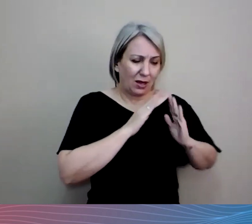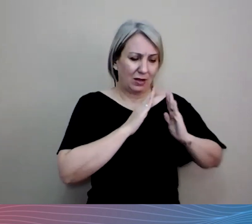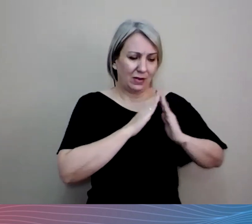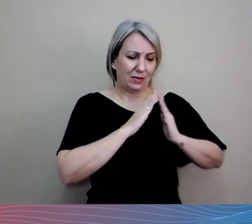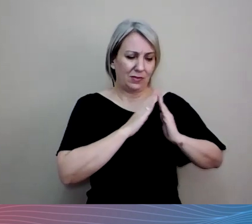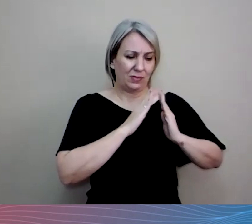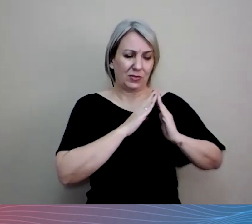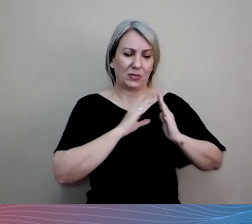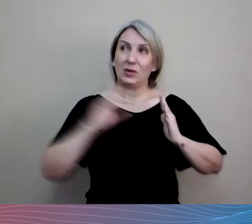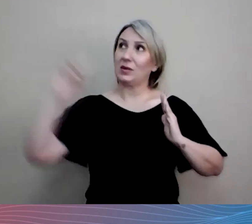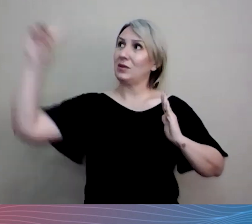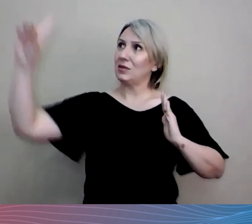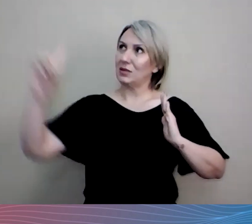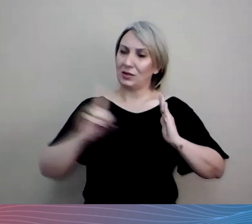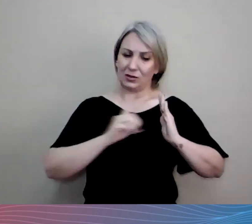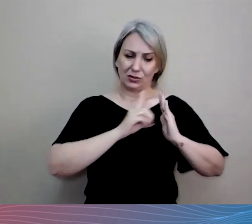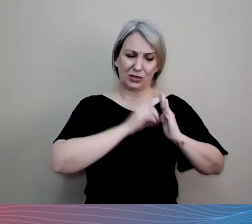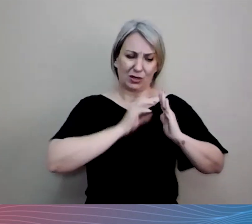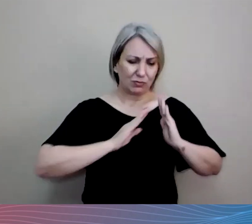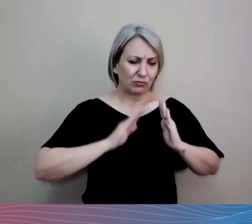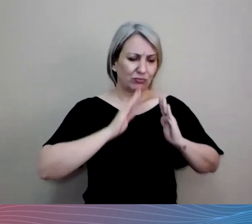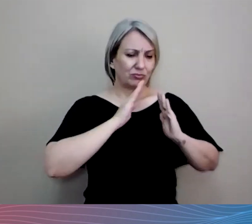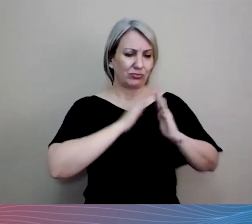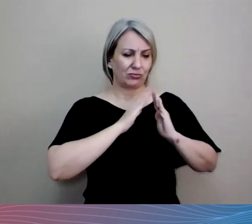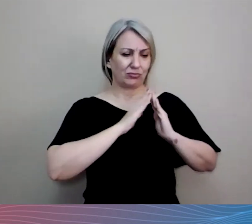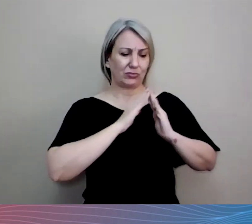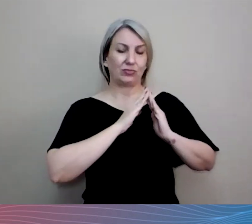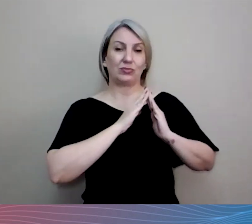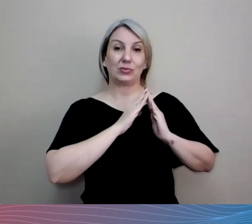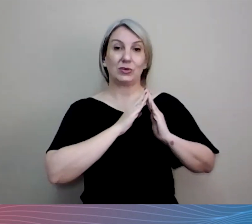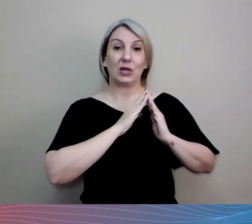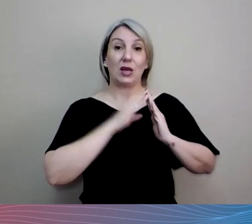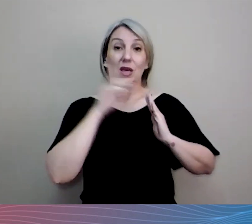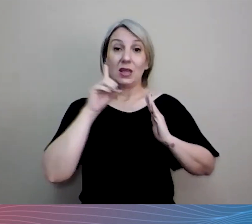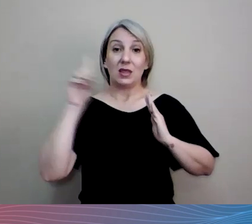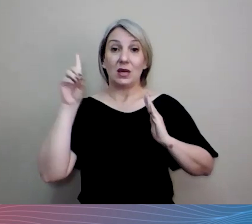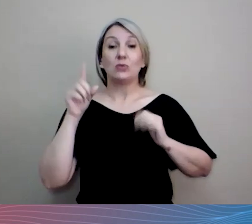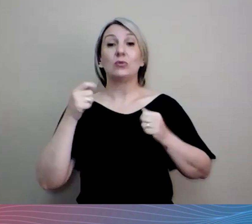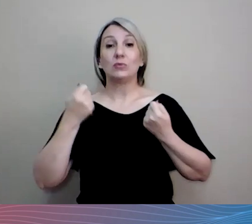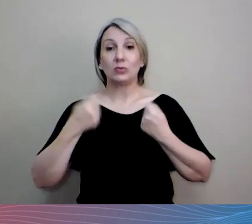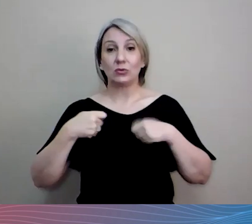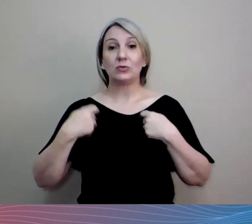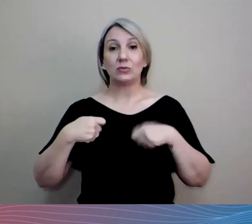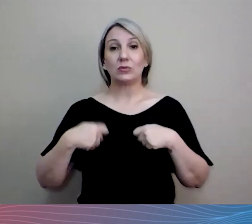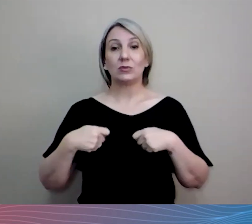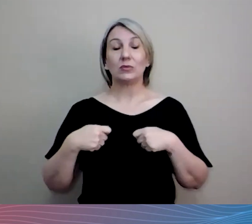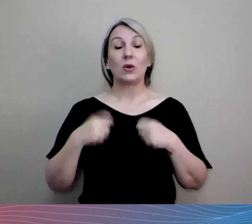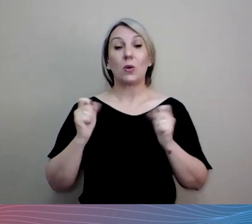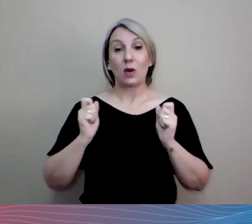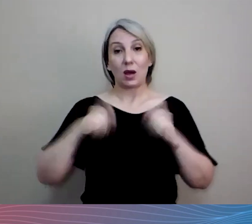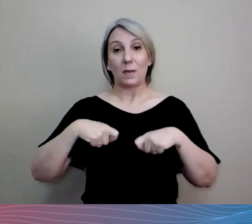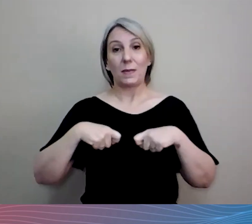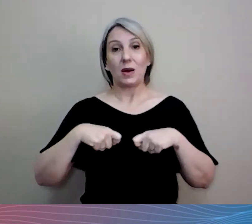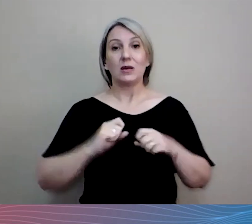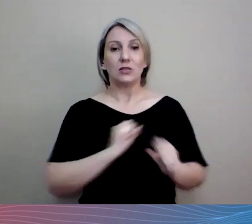Deus conseguir edificar um edifício, né, sobre o fundamento que é a pedra angular Cristo, e